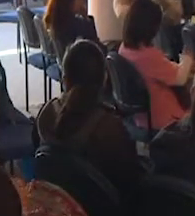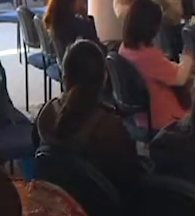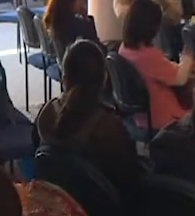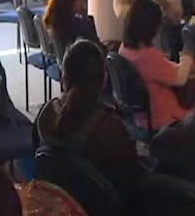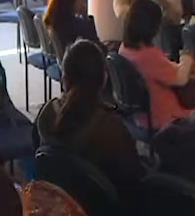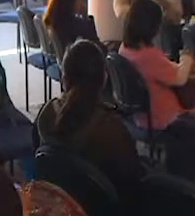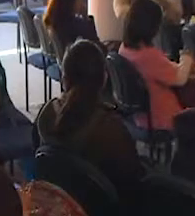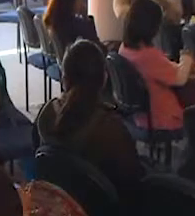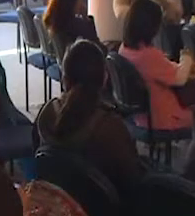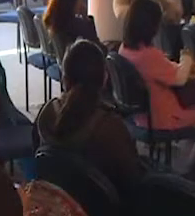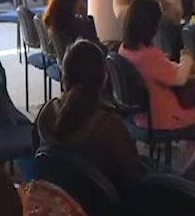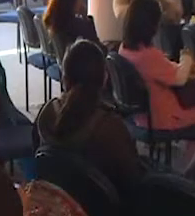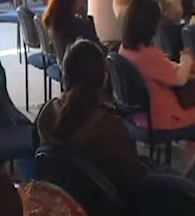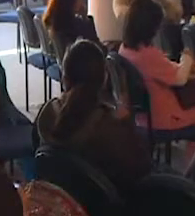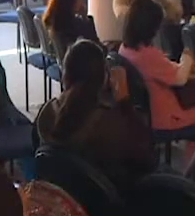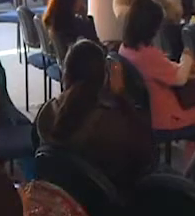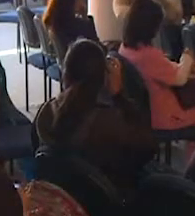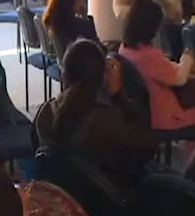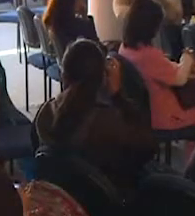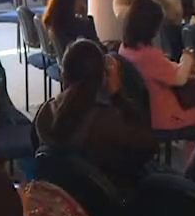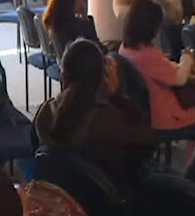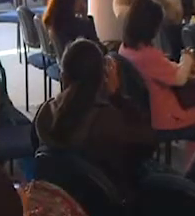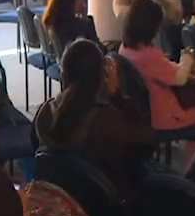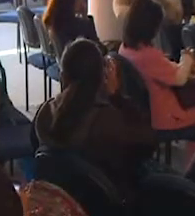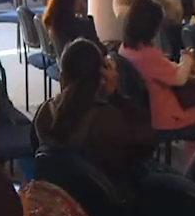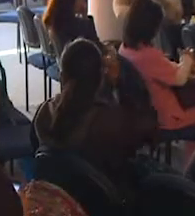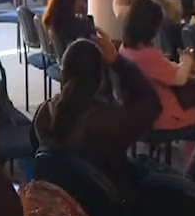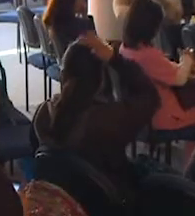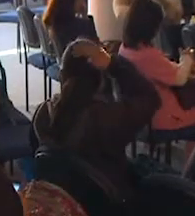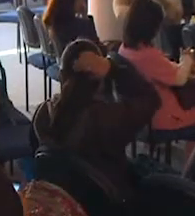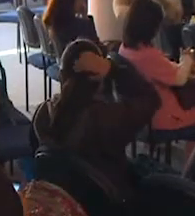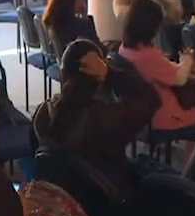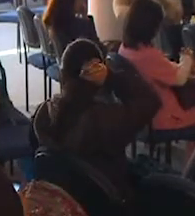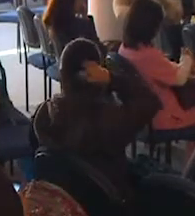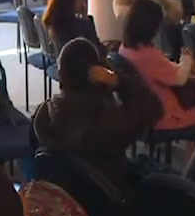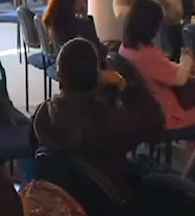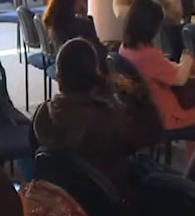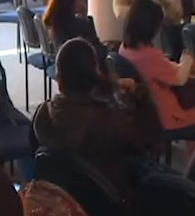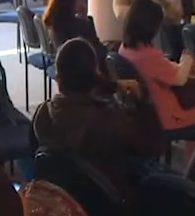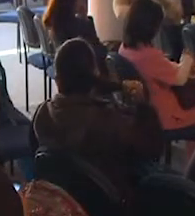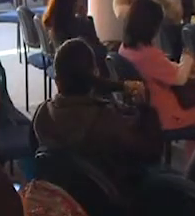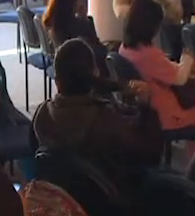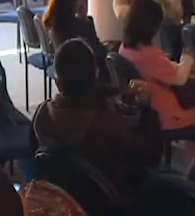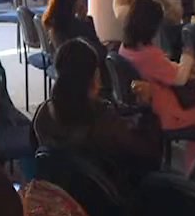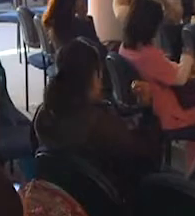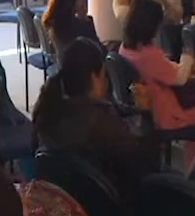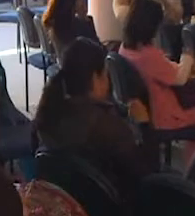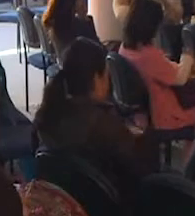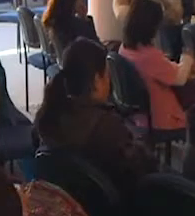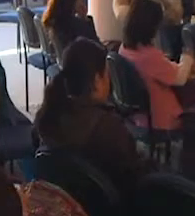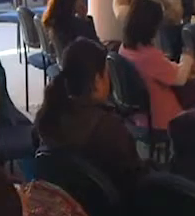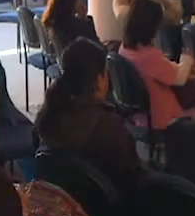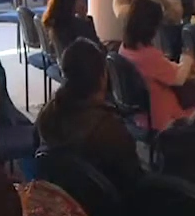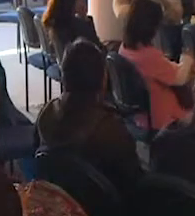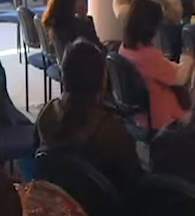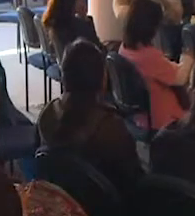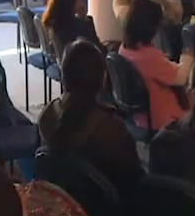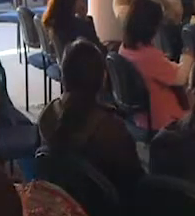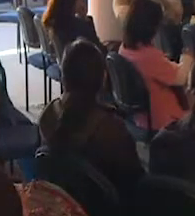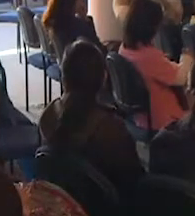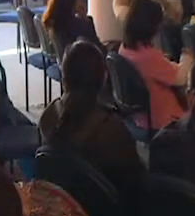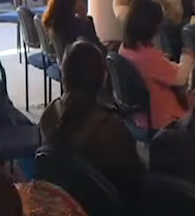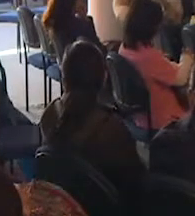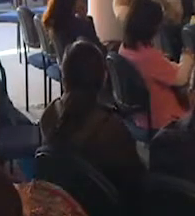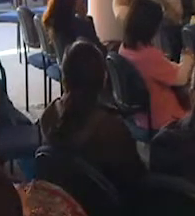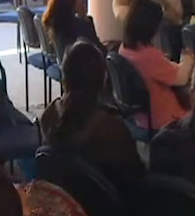están saliendo, los nuevos, tengan por lo menos idea de que la sensibilización de nuestros